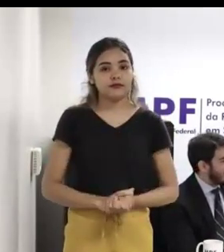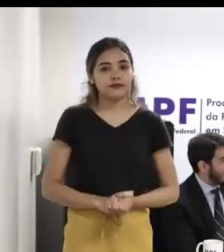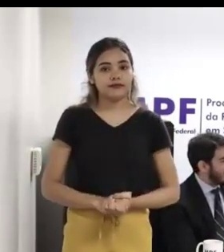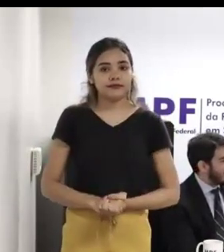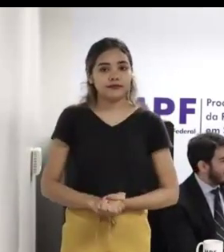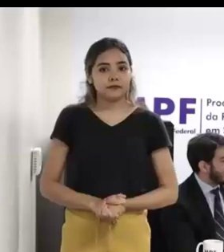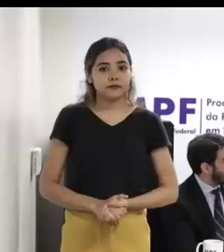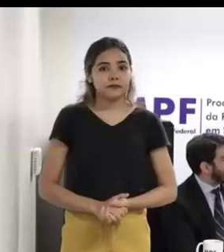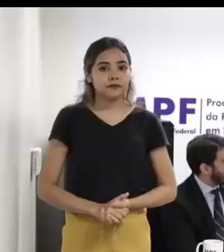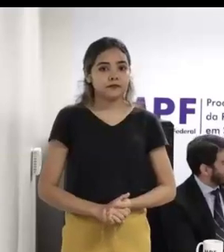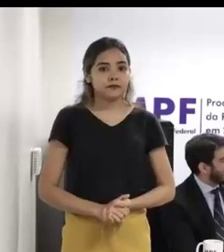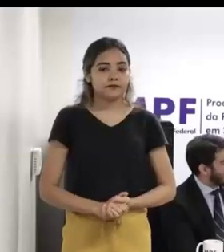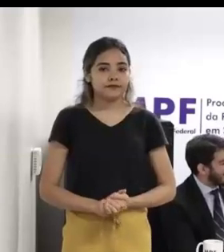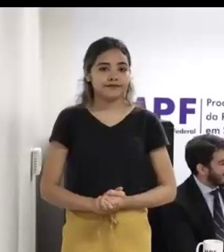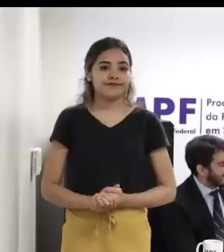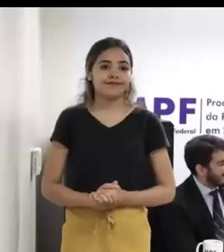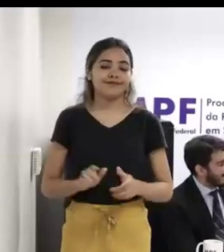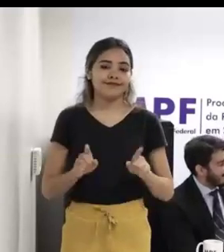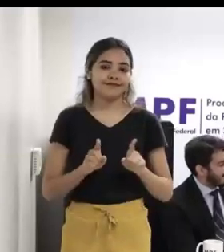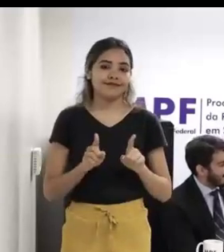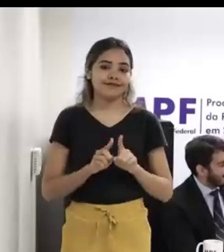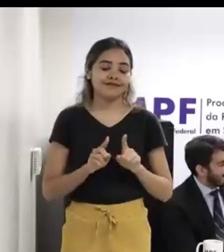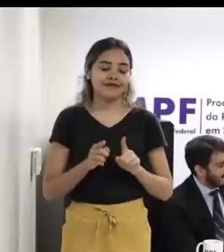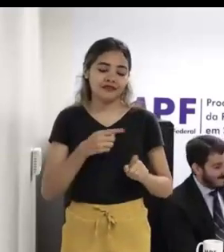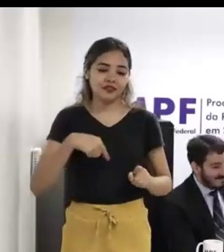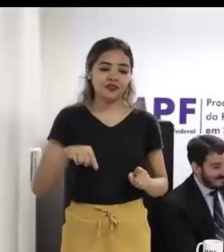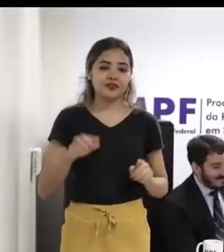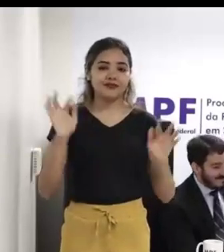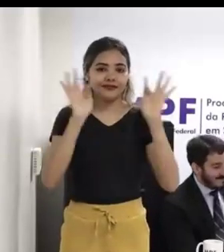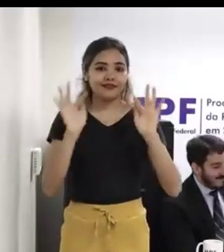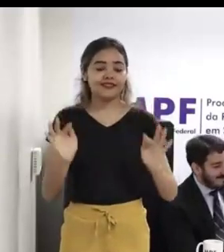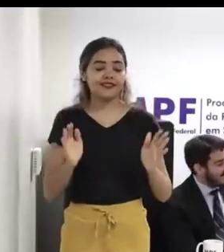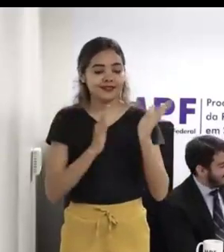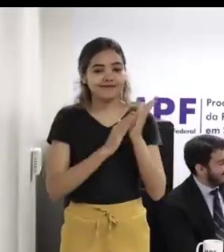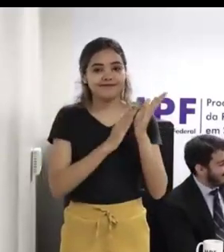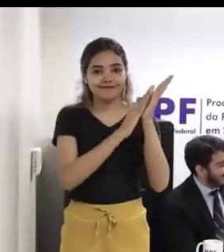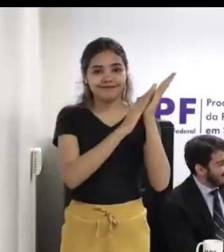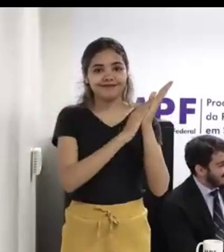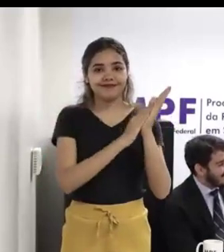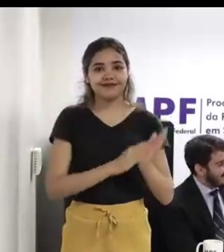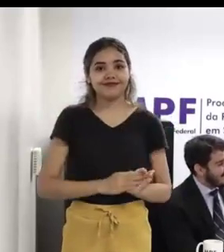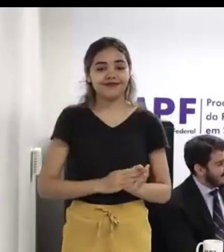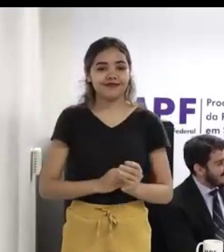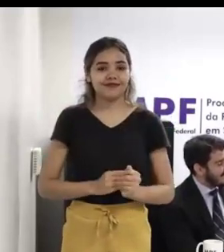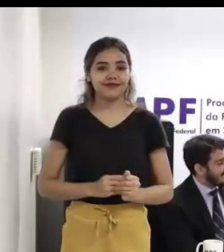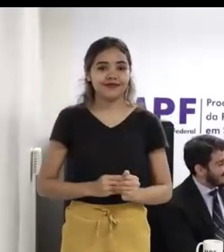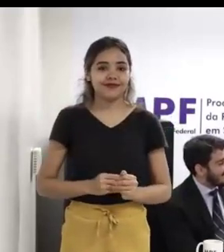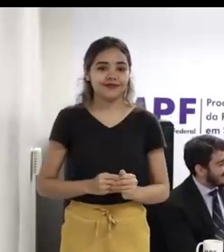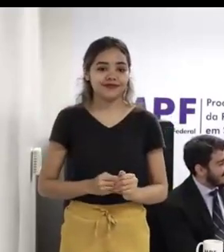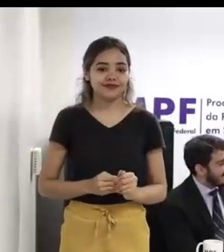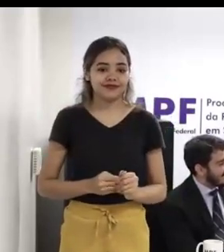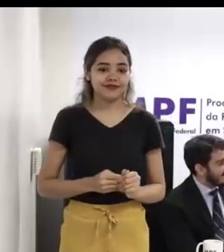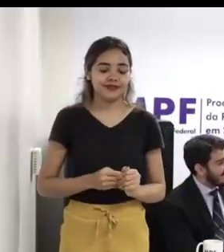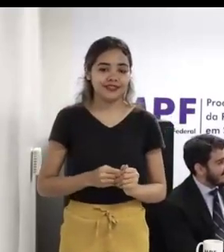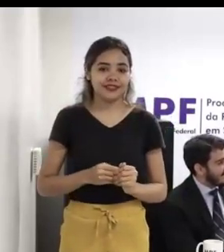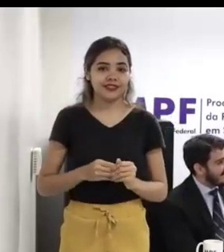feliz Doutor e parabeniza né por esse momento especial pode Sempre contar conosco né Quanto mais parceiros a